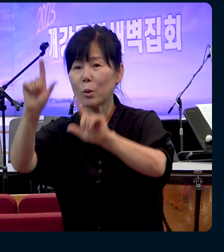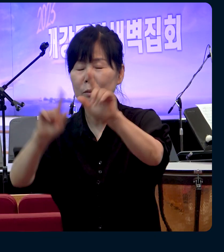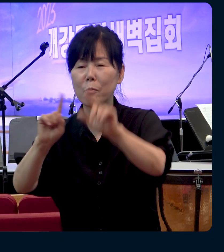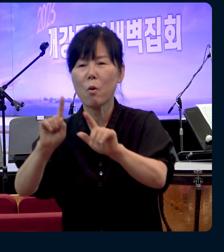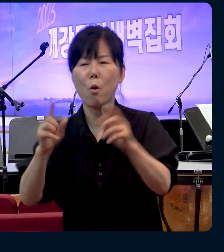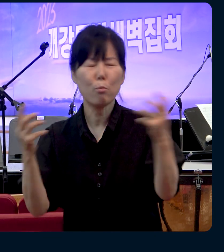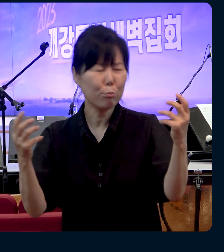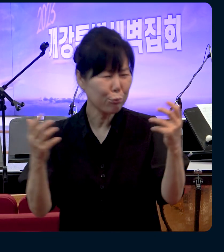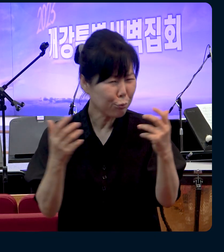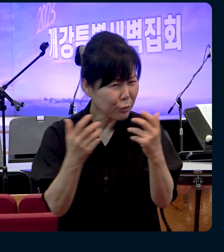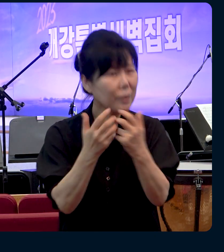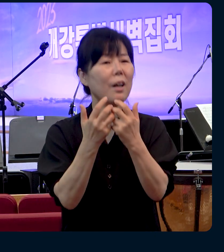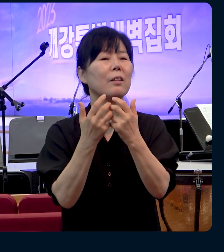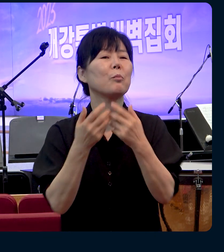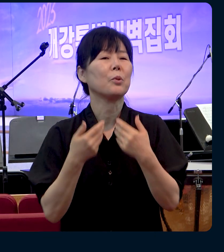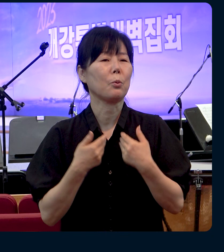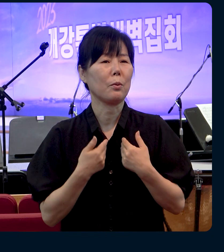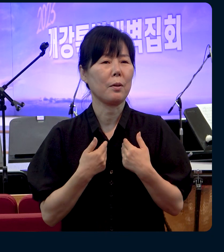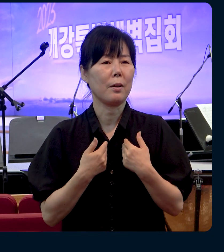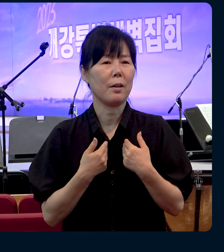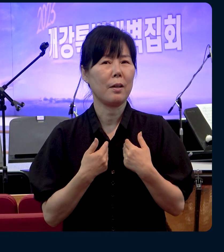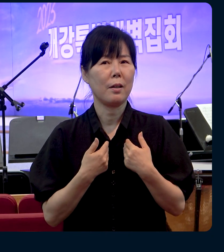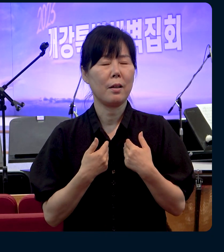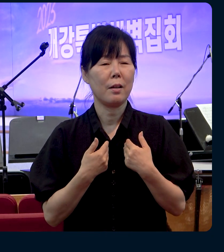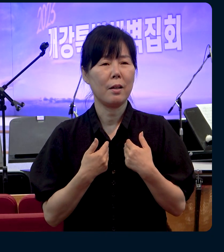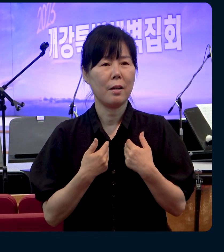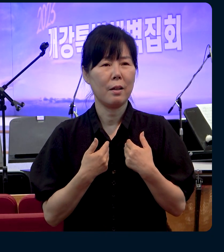삶은요, 풍성해야 합니다.